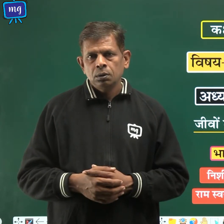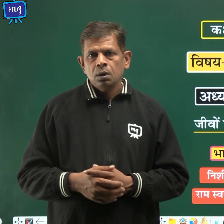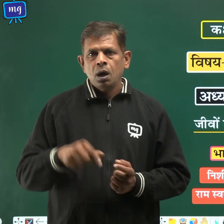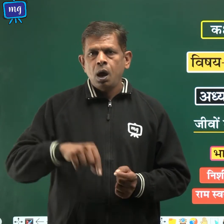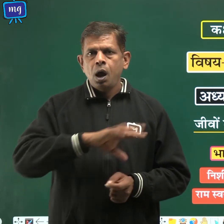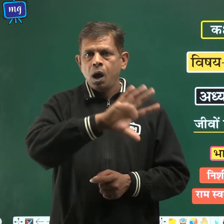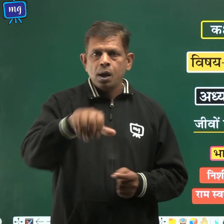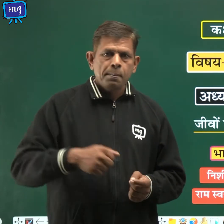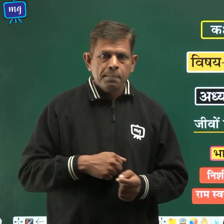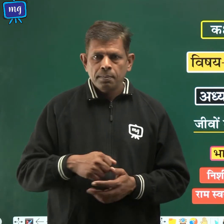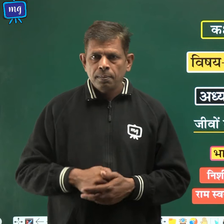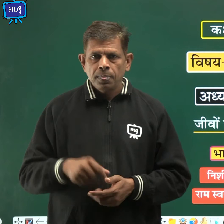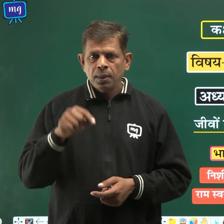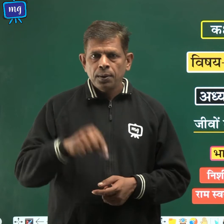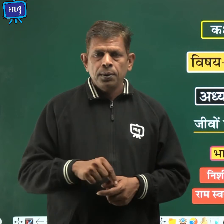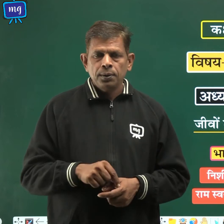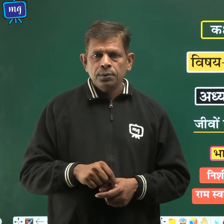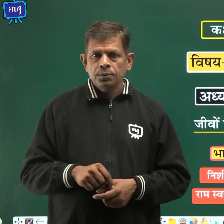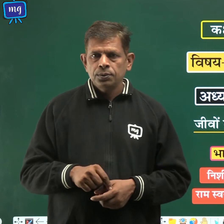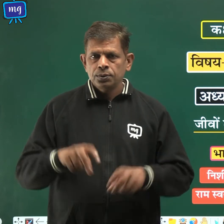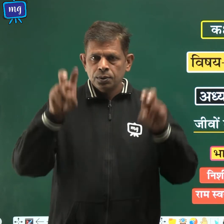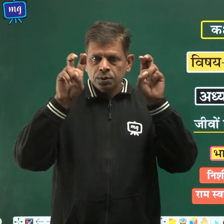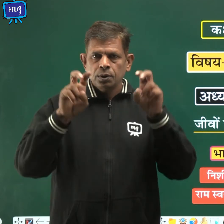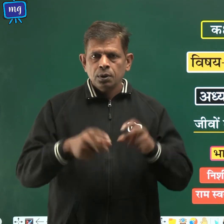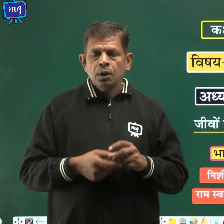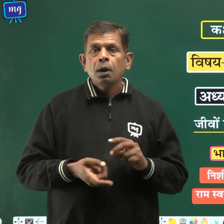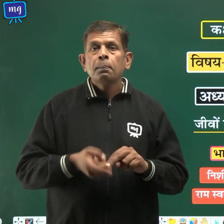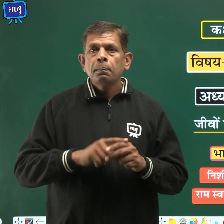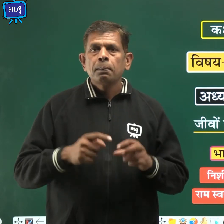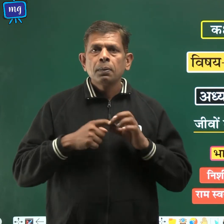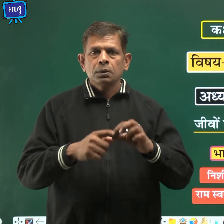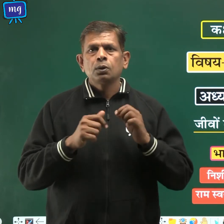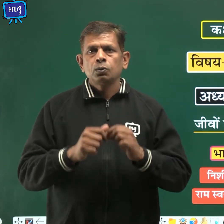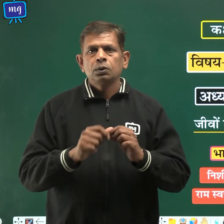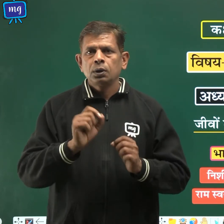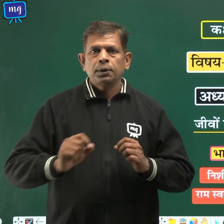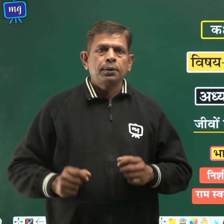आज हम इस अध्याय के प्रश्न उत्तर करेंगे,